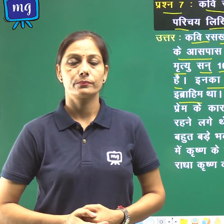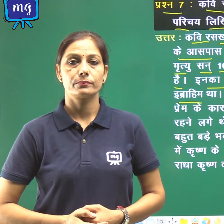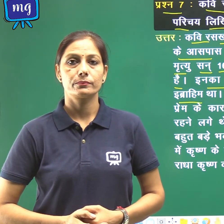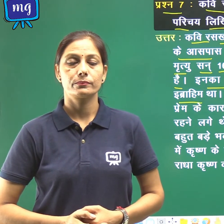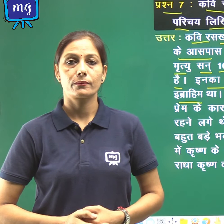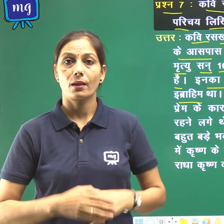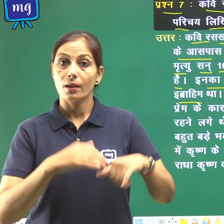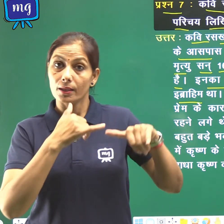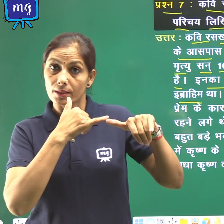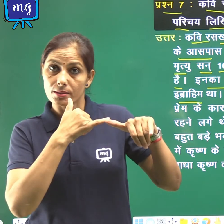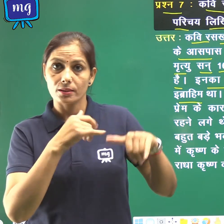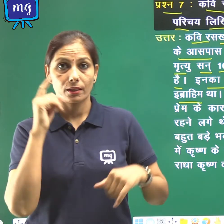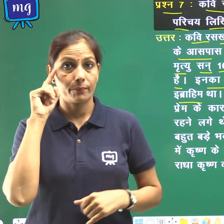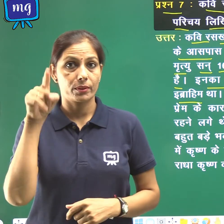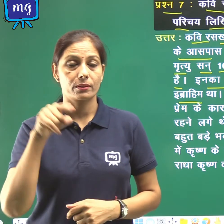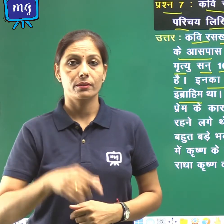कृष्ण के प्रति